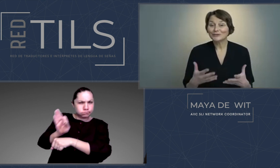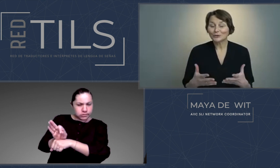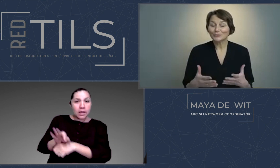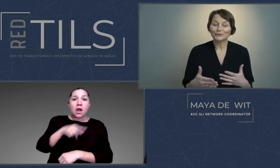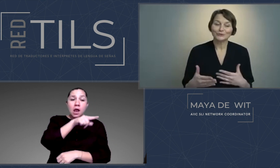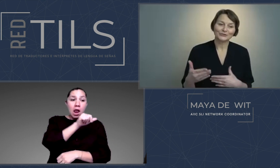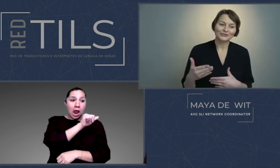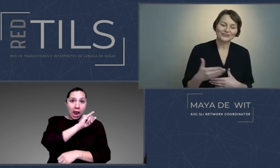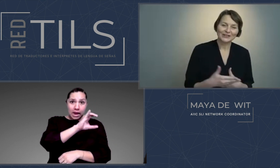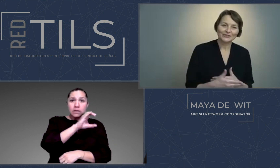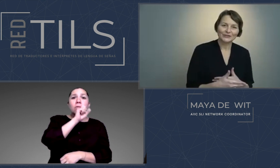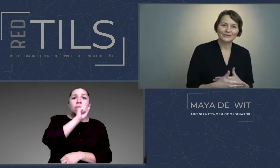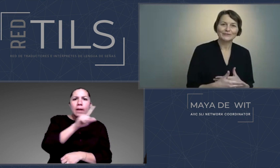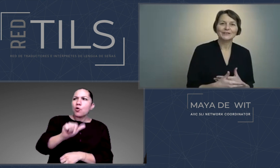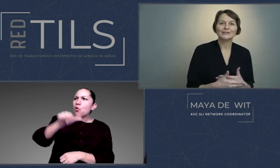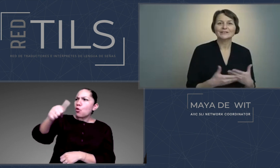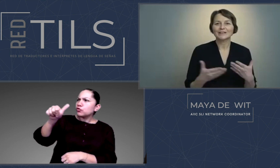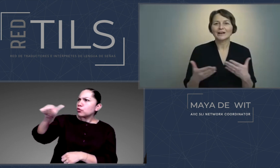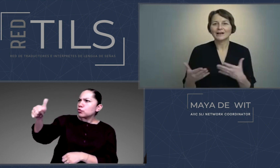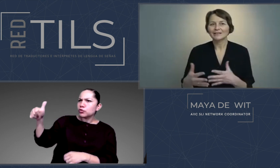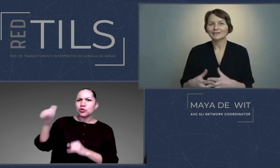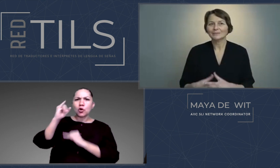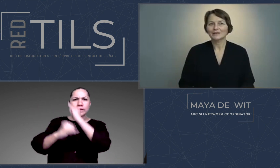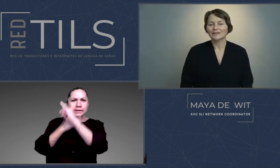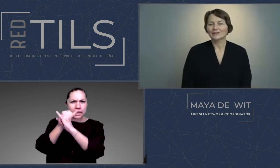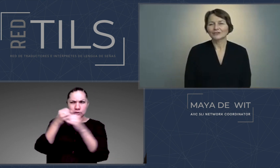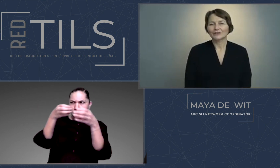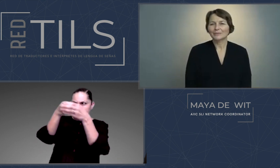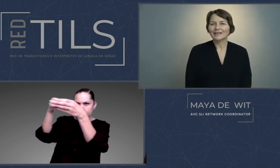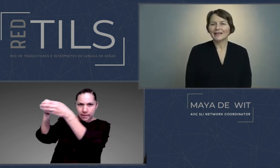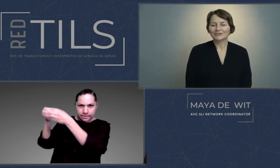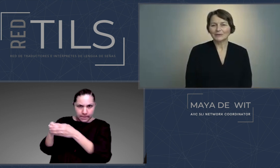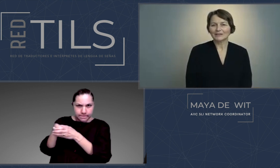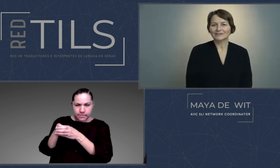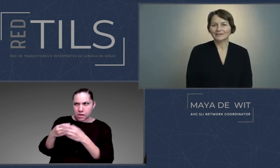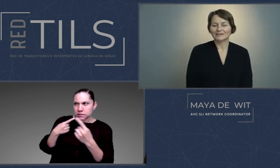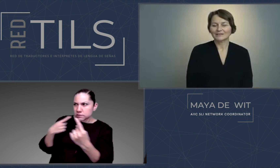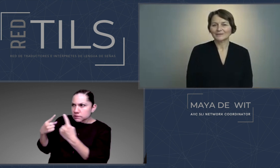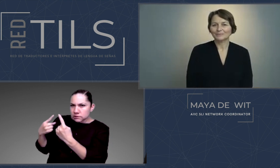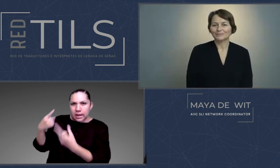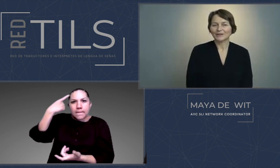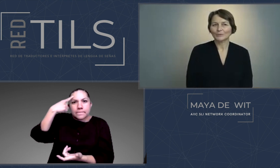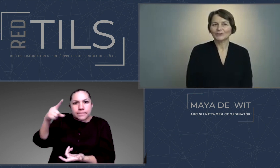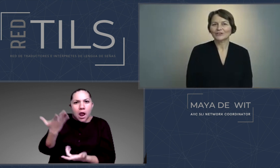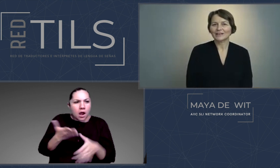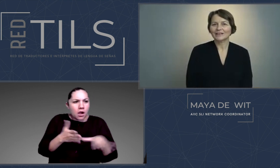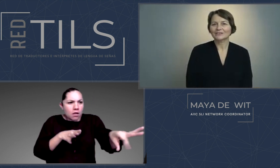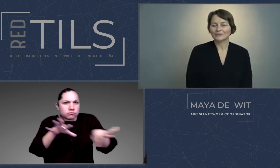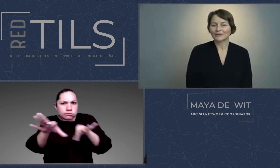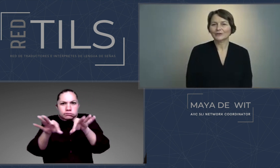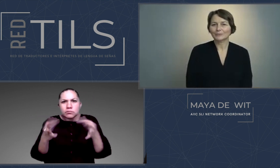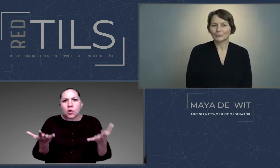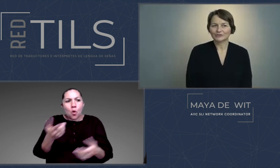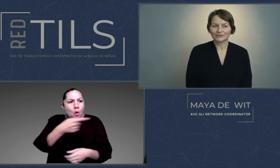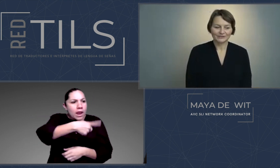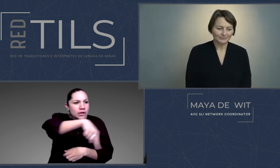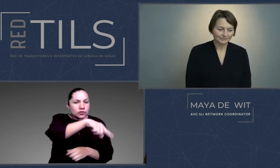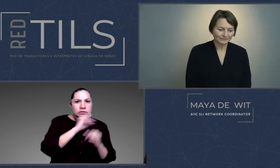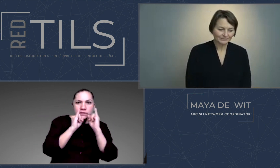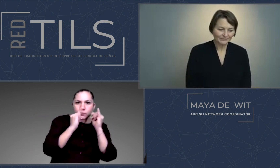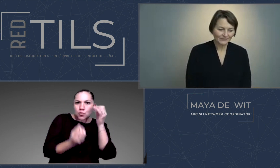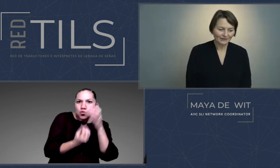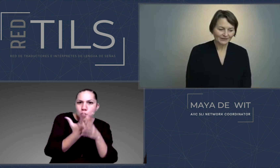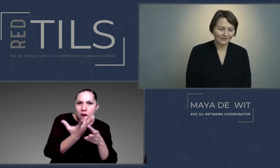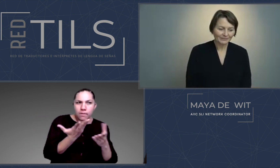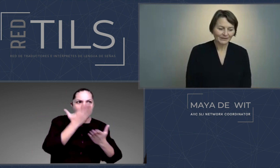de interpreters who are just capacitación entering the field. con nuevos intérpretes que apenas vienen llegando a este campo laboral y a guiarlos. Entonces, hay